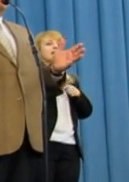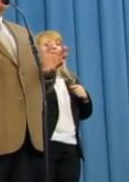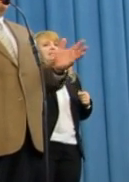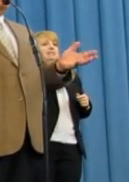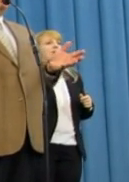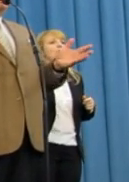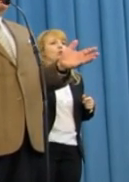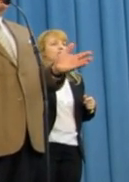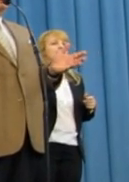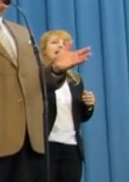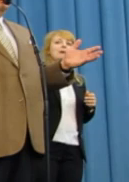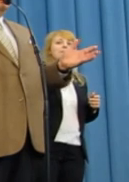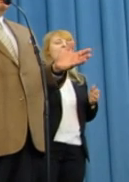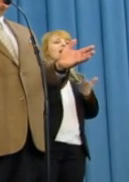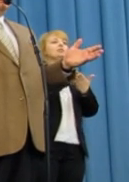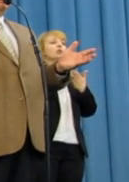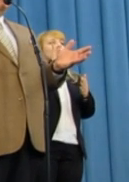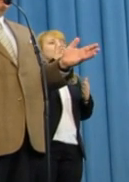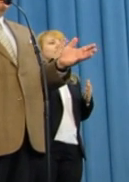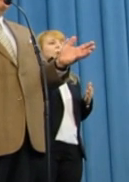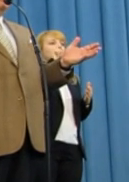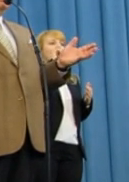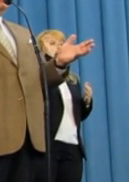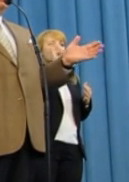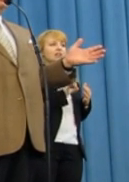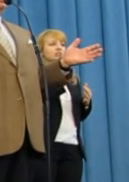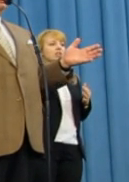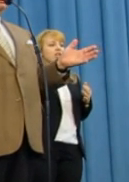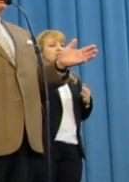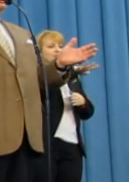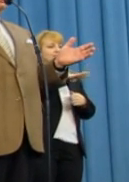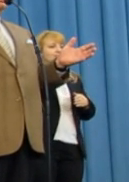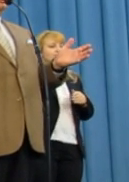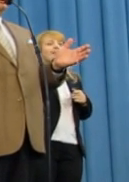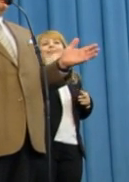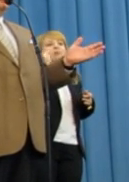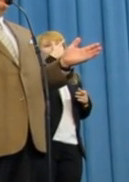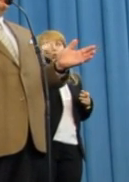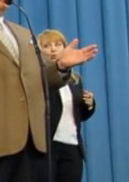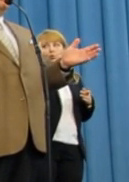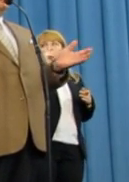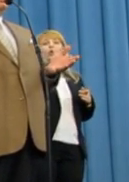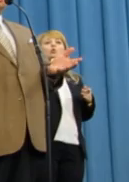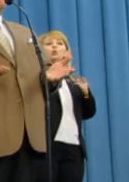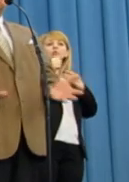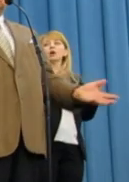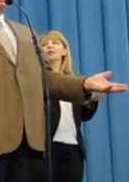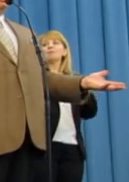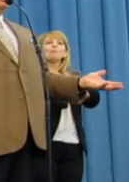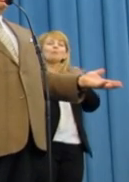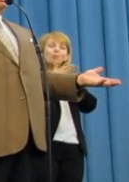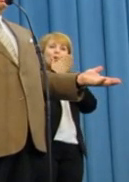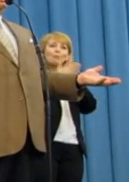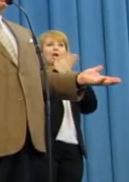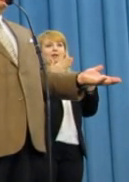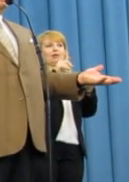pana ministra Grasia i tak naprawdę nie ma wokół siebie ludzi, którzy mogliby w tym go wspomóc. Zrobił rząd